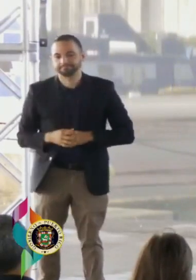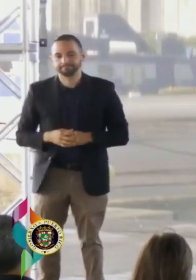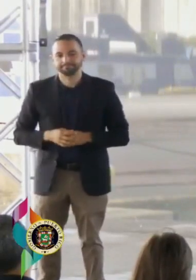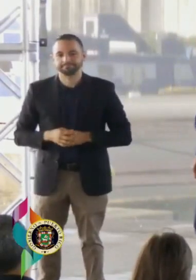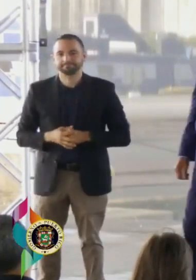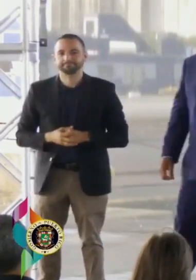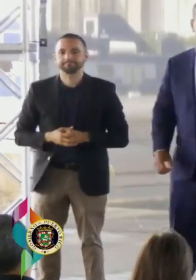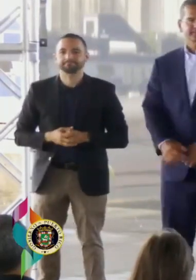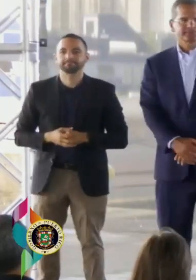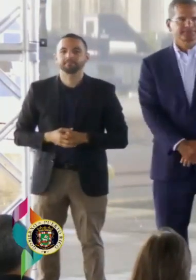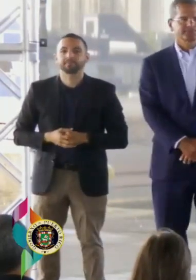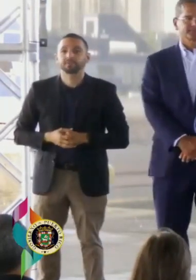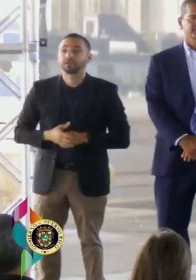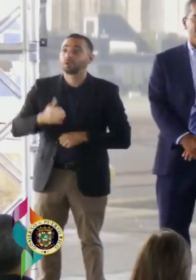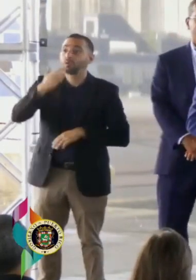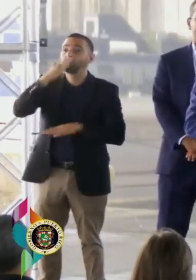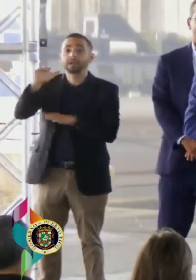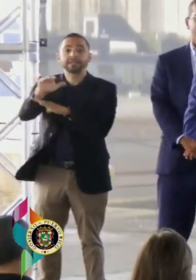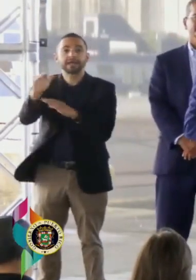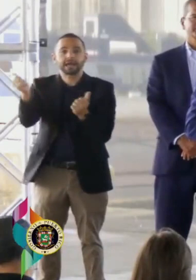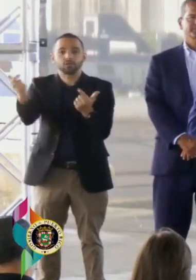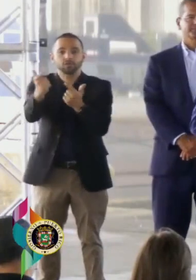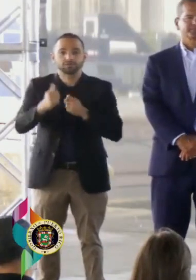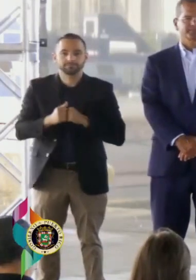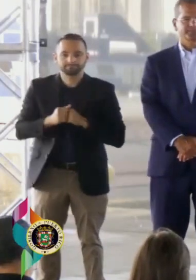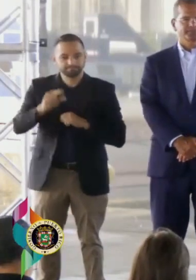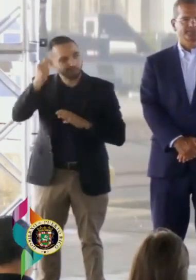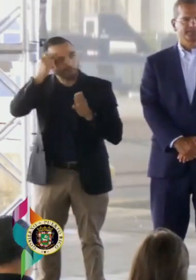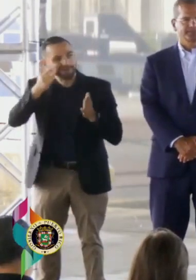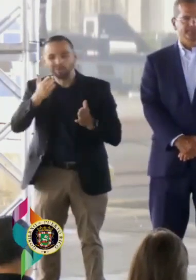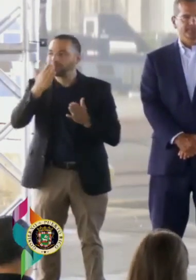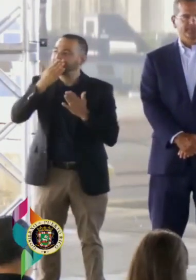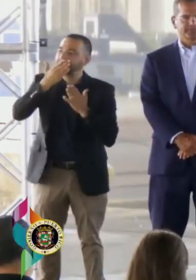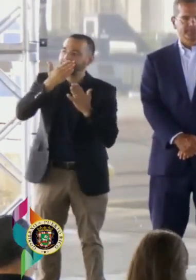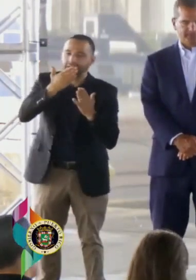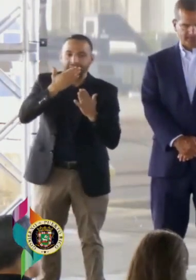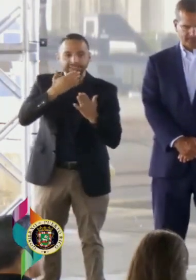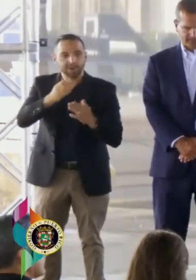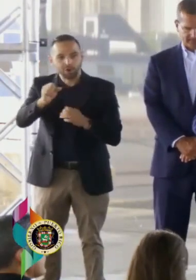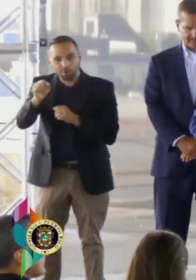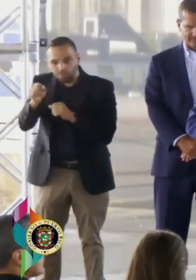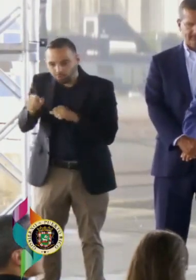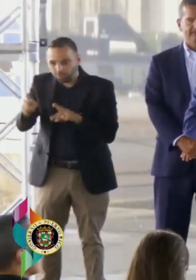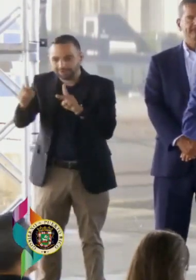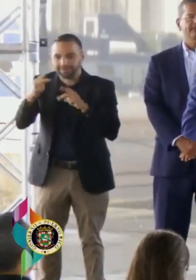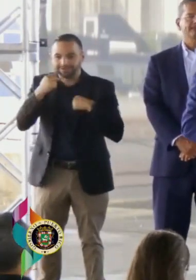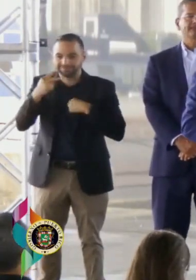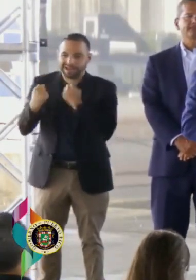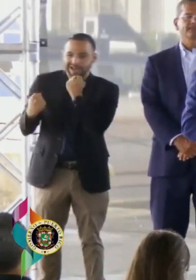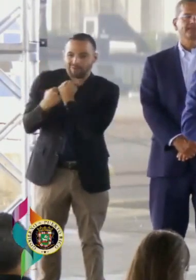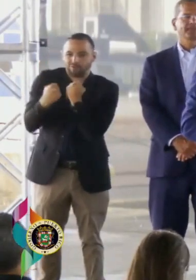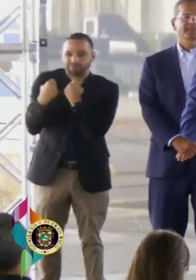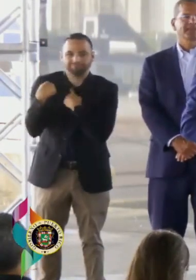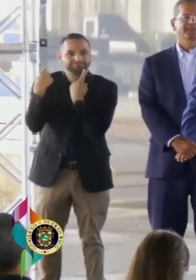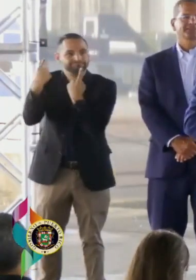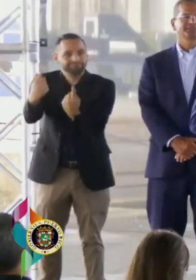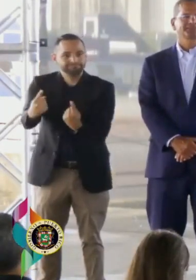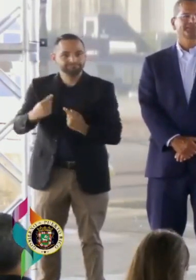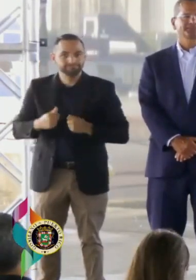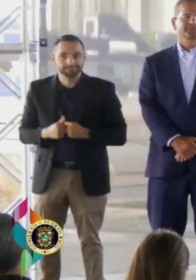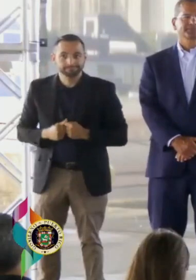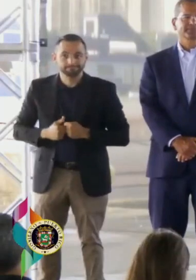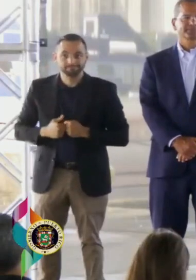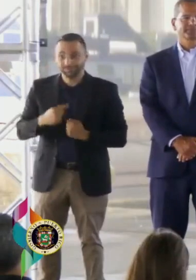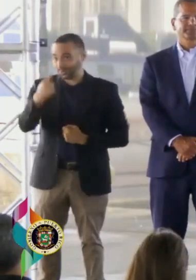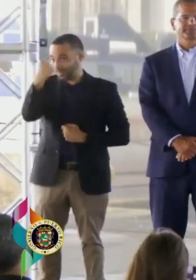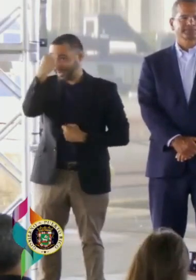mejorada Bueno buenas tardes a todos gobernador Gracias por la oportunidad Gracias por el apoyo que siempre nos da eh yo creo que